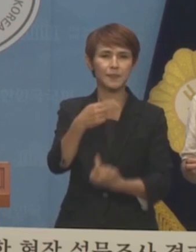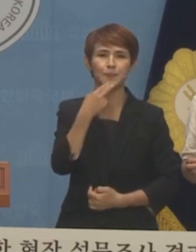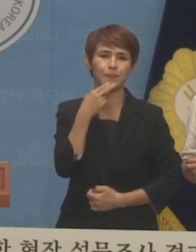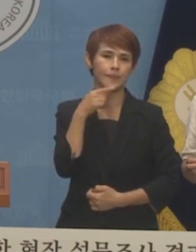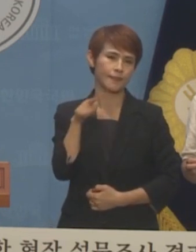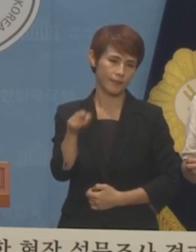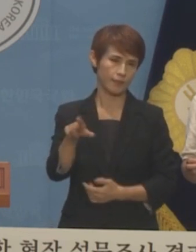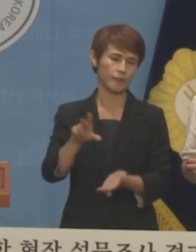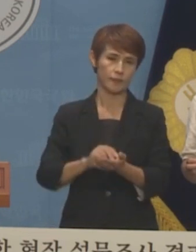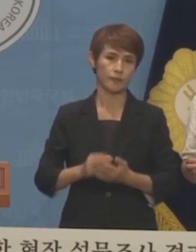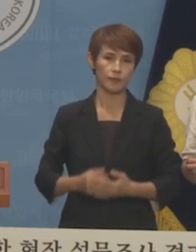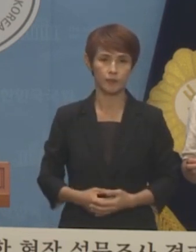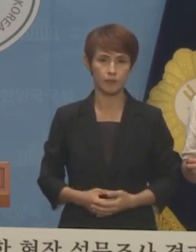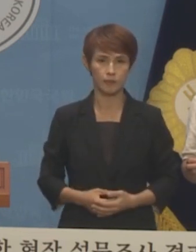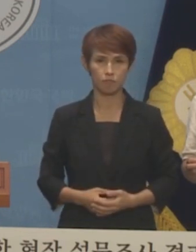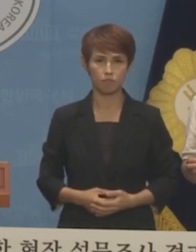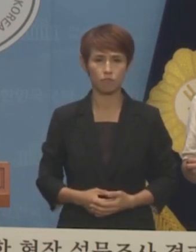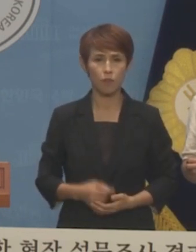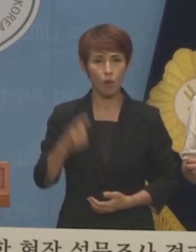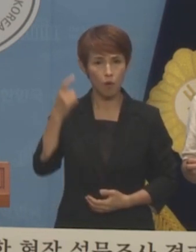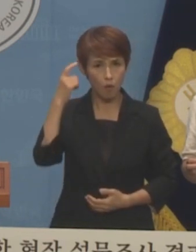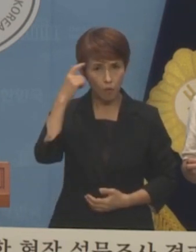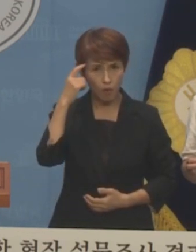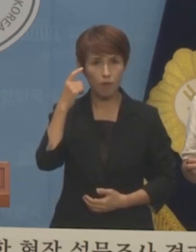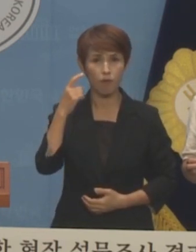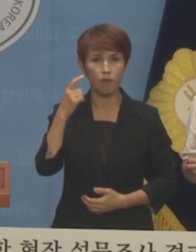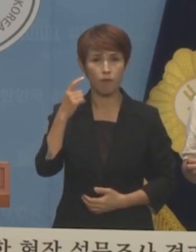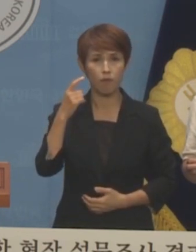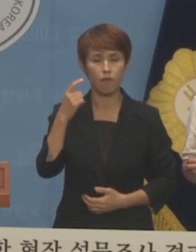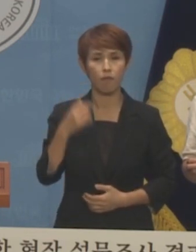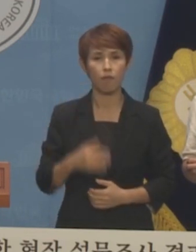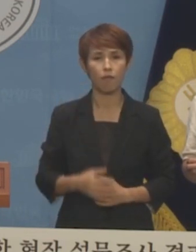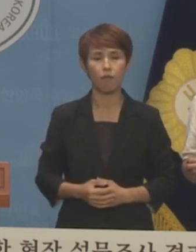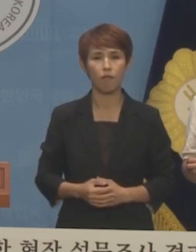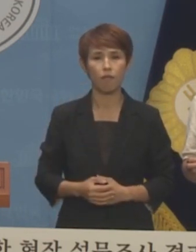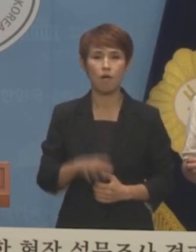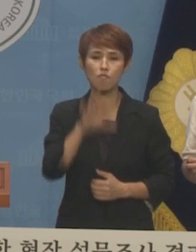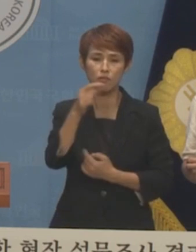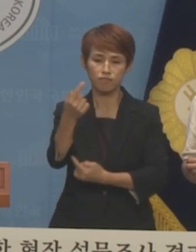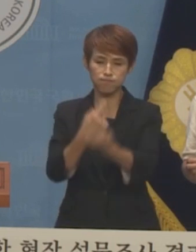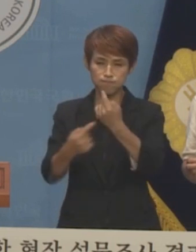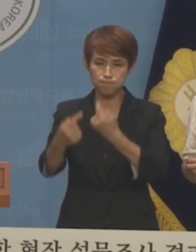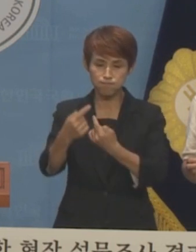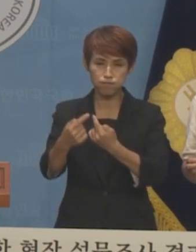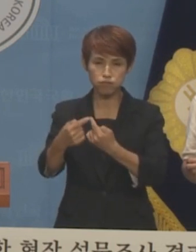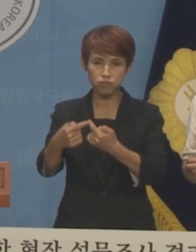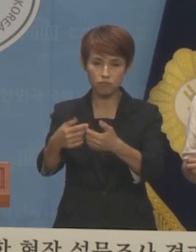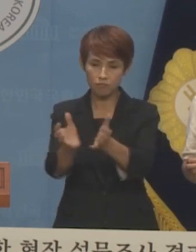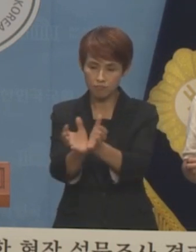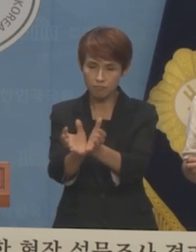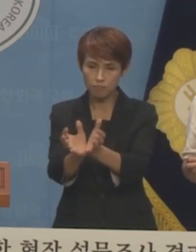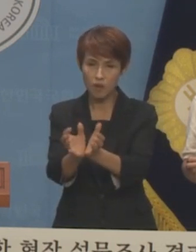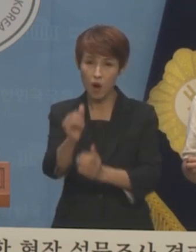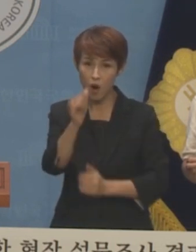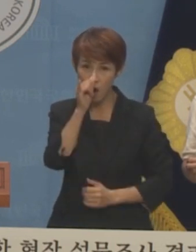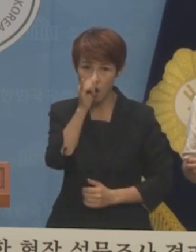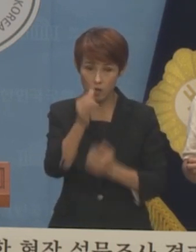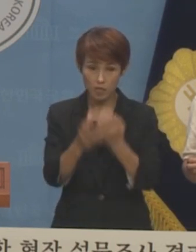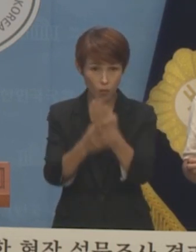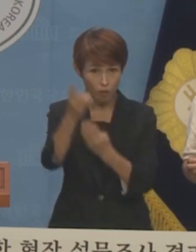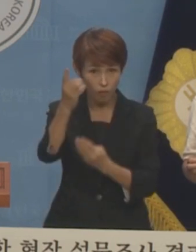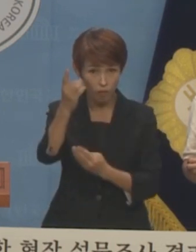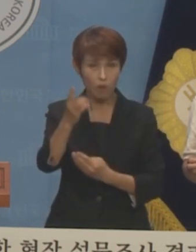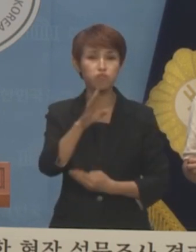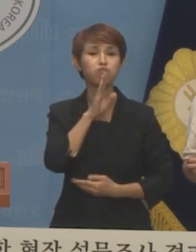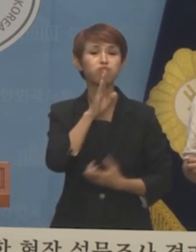있습니다. 이런 차이가 왜 나는 것입니까? 민원 창구가 일원화되었느냐는 설문에도 그렇다는